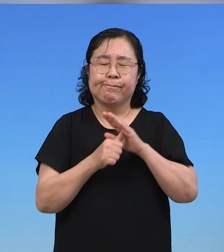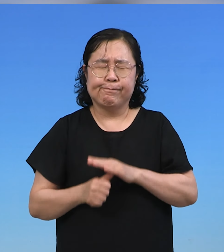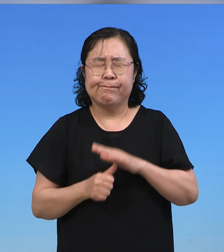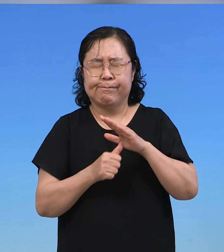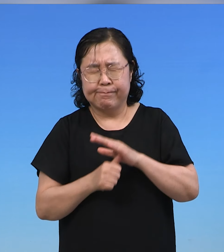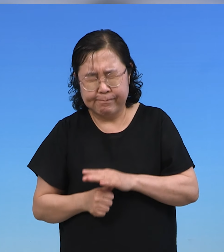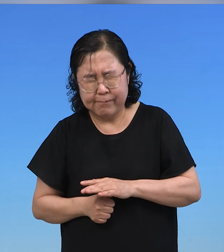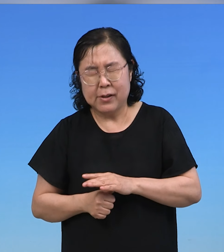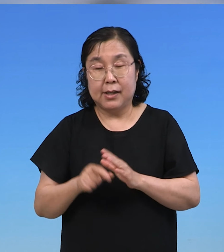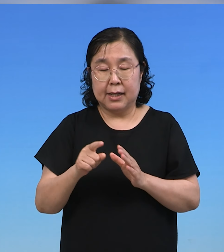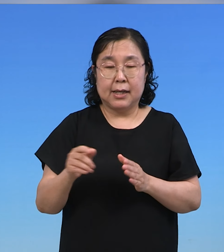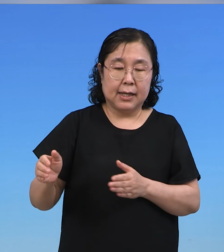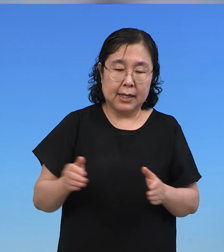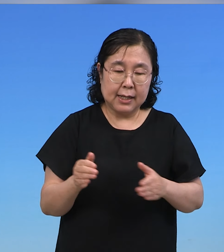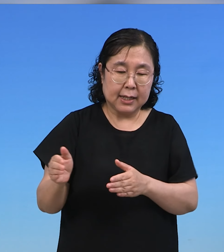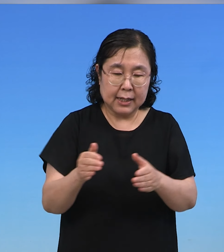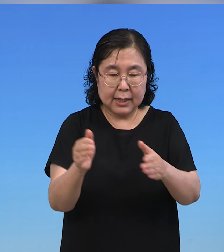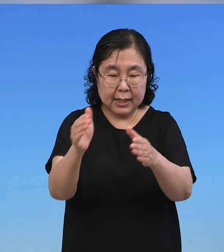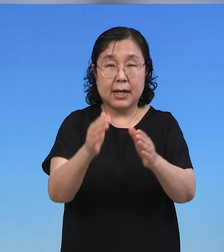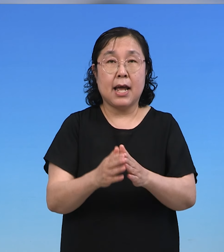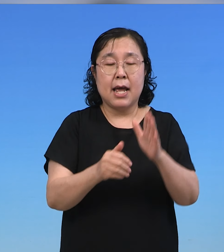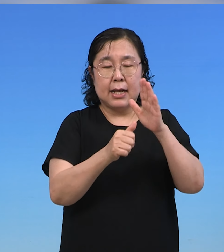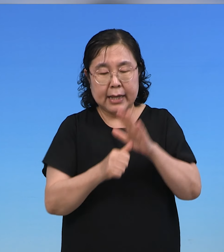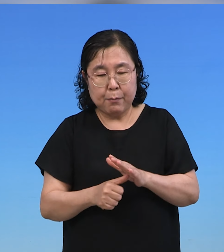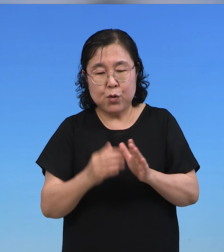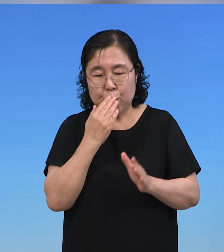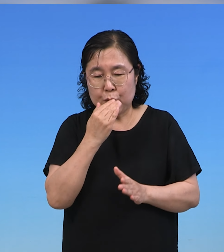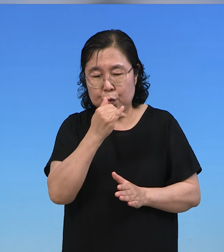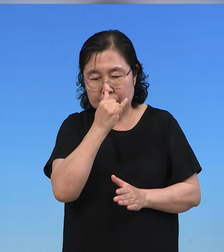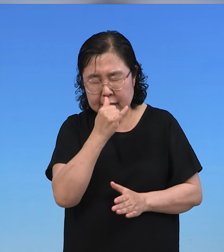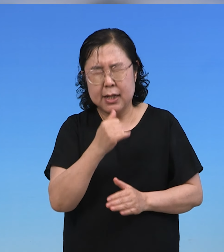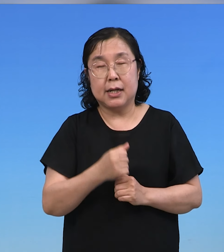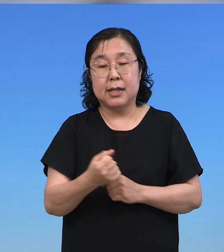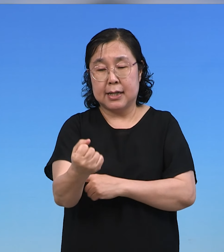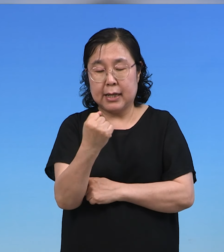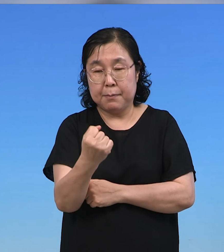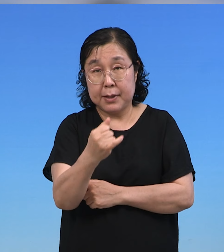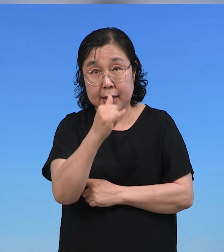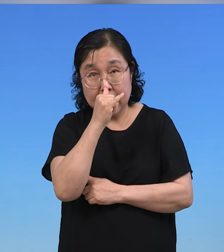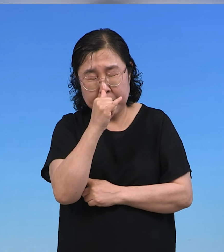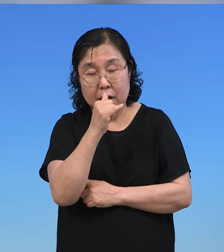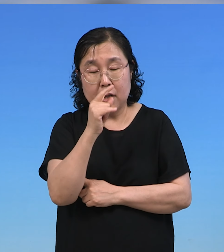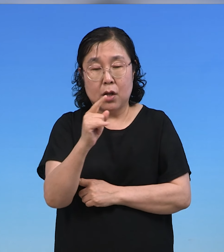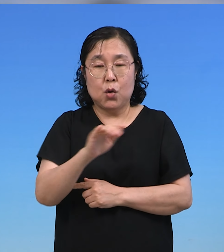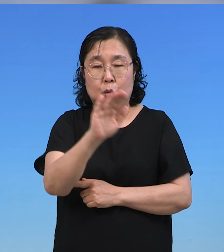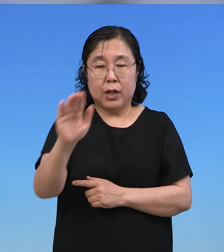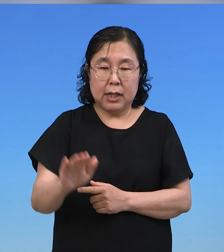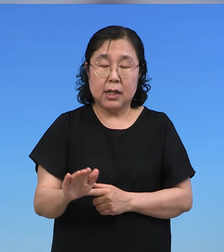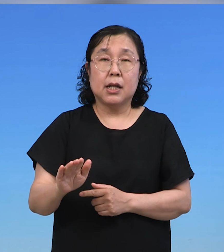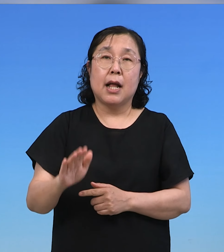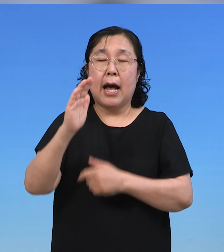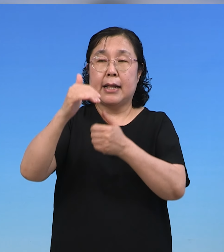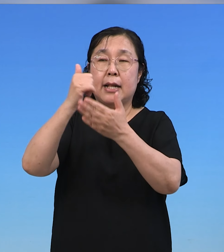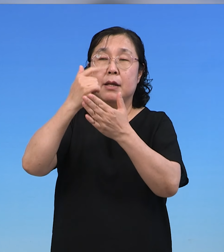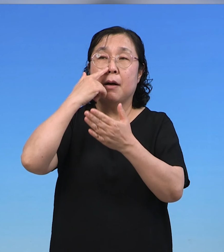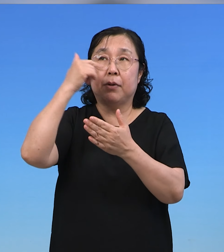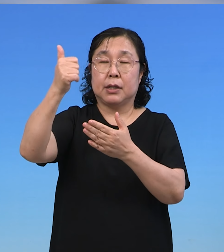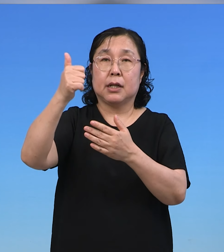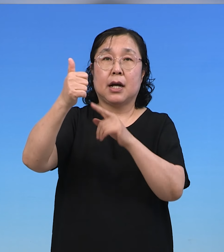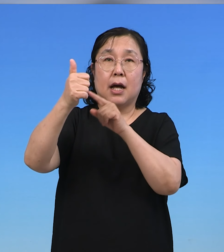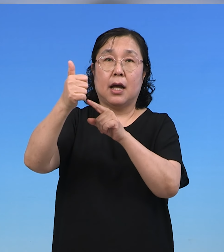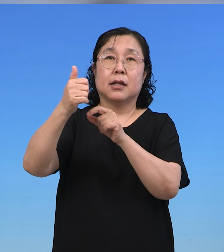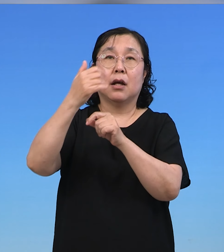참아내는 이 여정길에 참을 수 있는 명분이 있다면 우리에게는 하나님 아버지께서